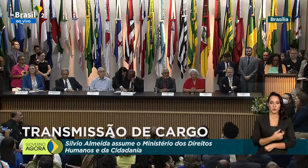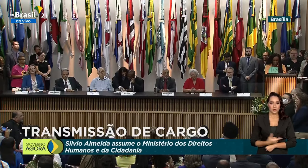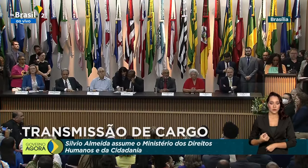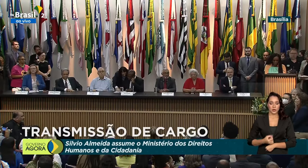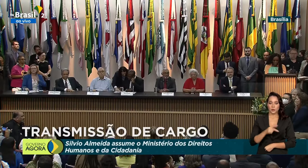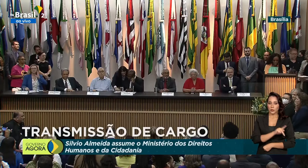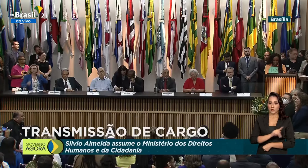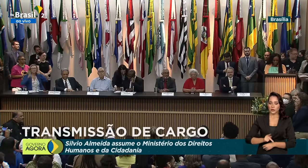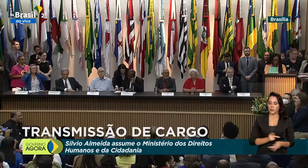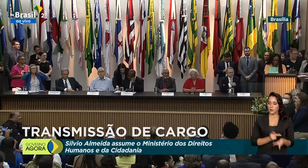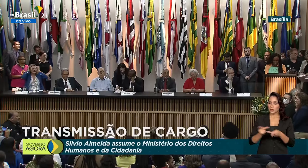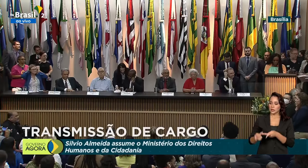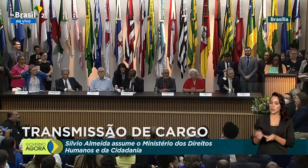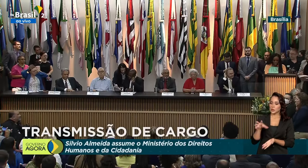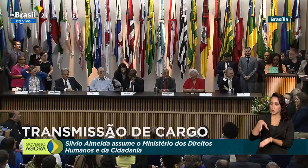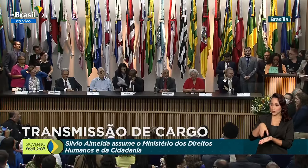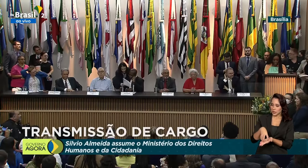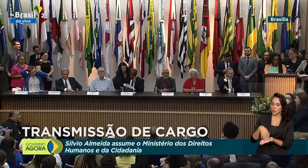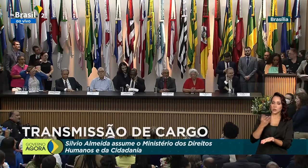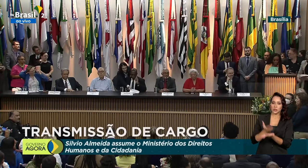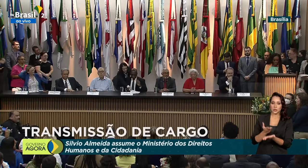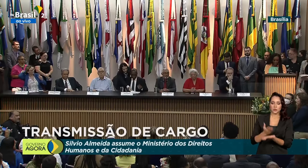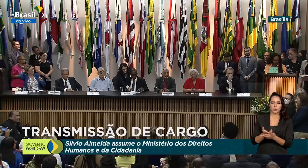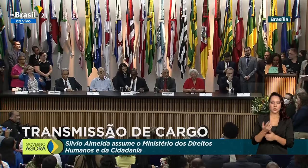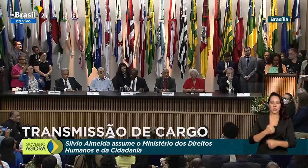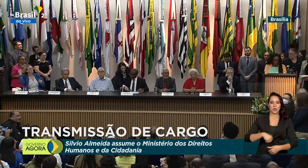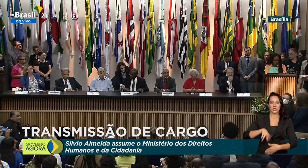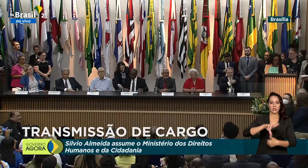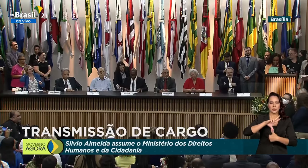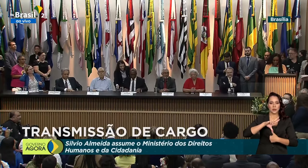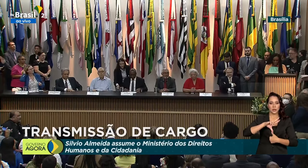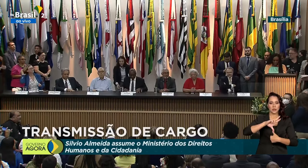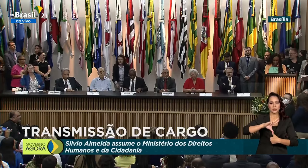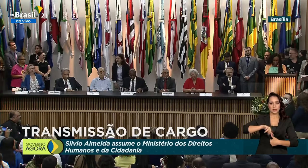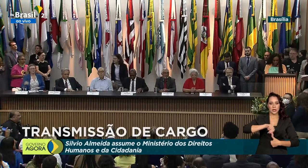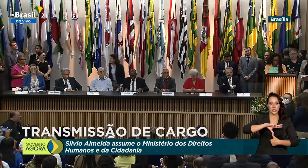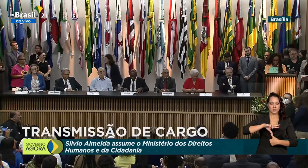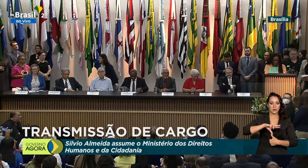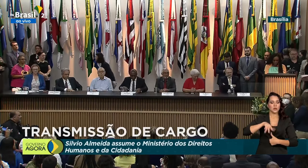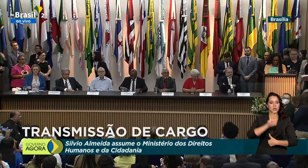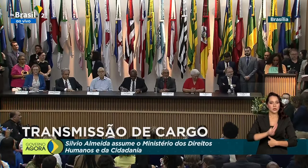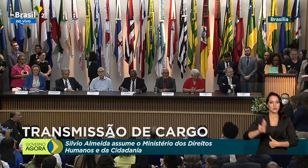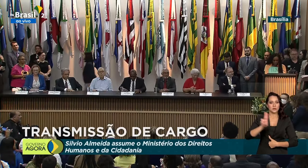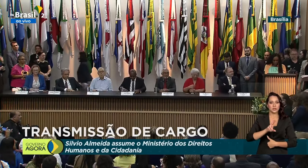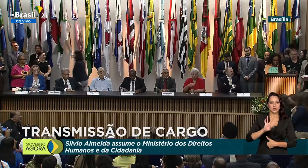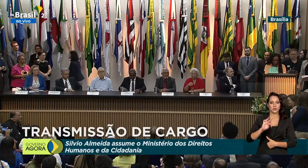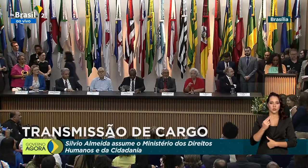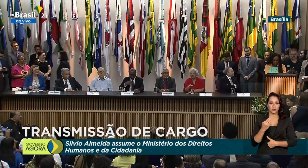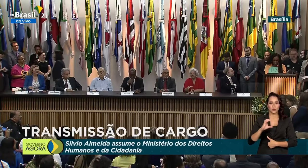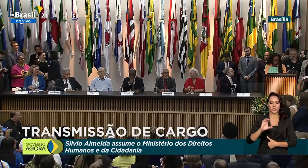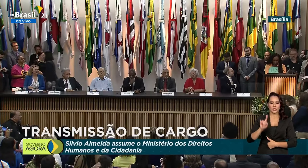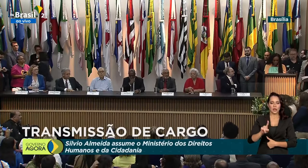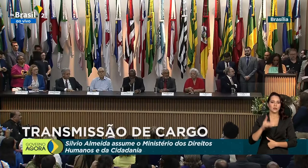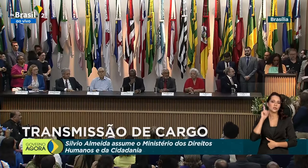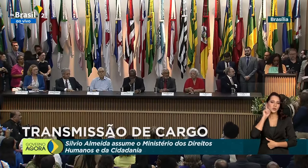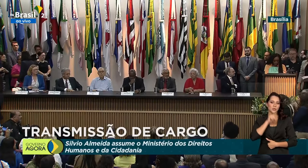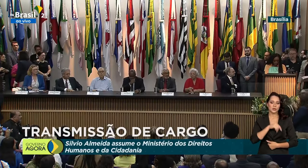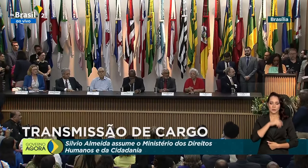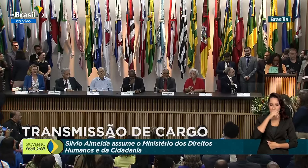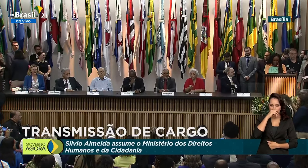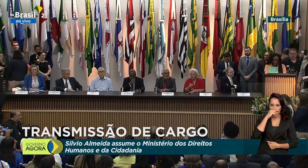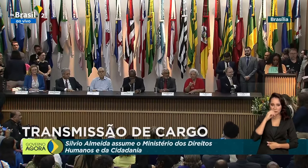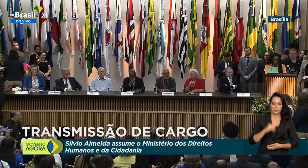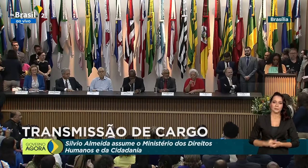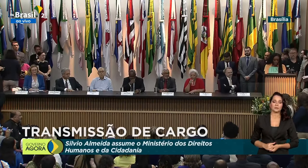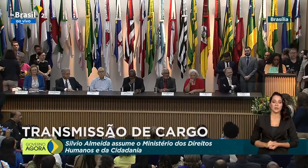visitante do Centro de Estudos latino-americanos e caribenhos da Universidade de Duque na Carolina do Norte Estados Unidos